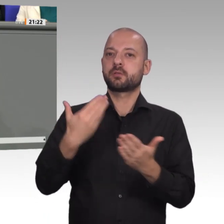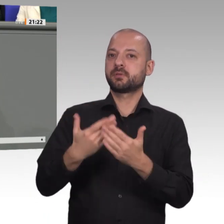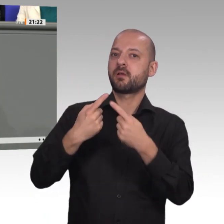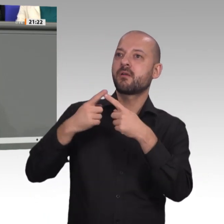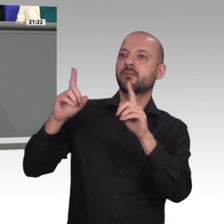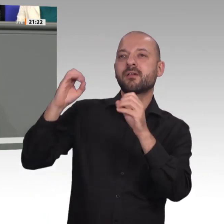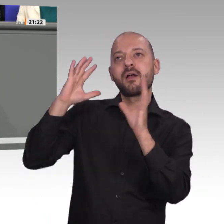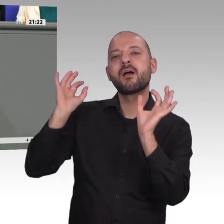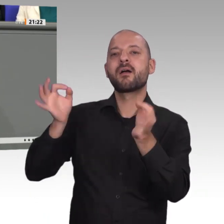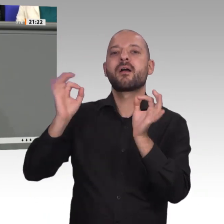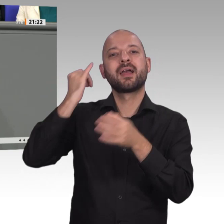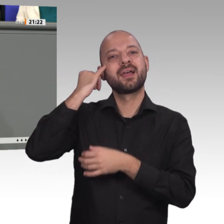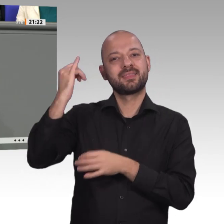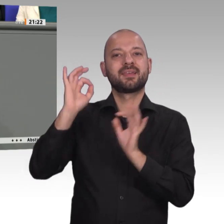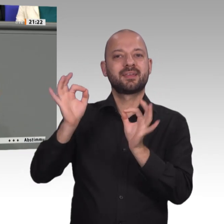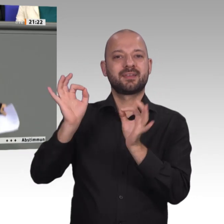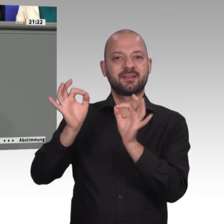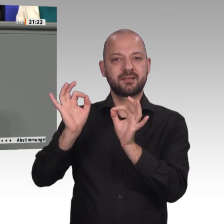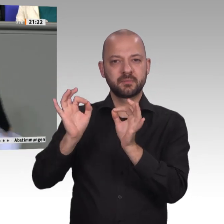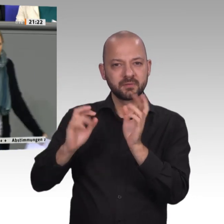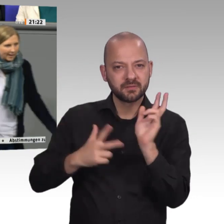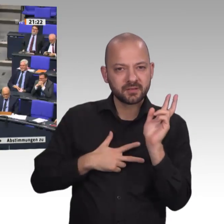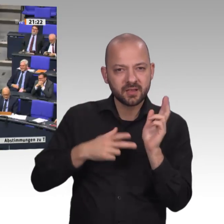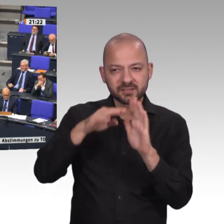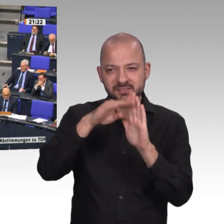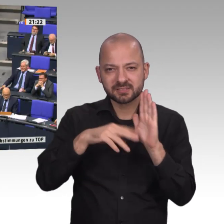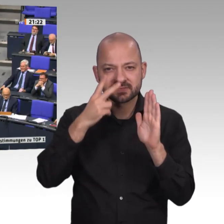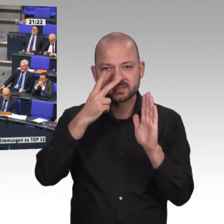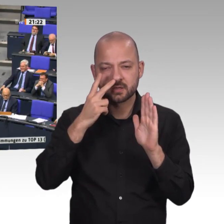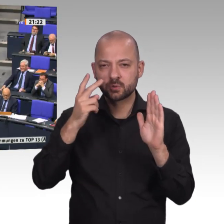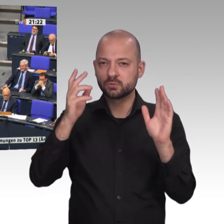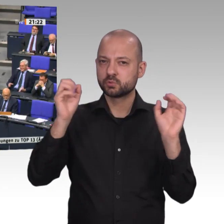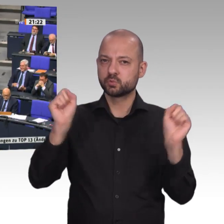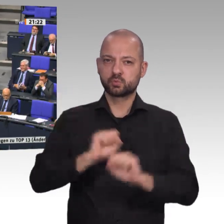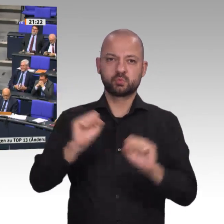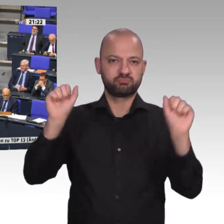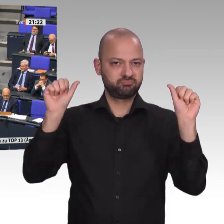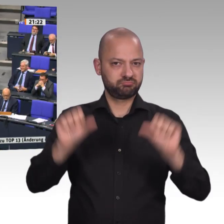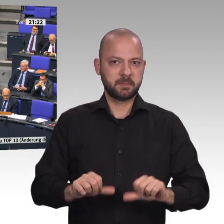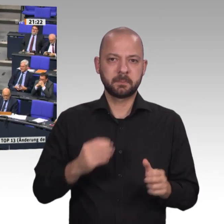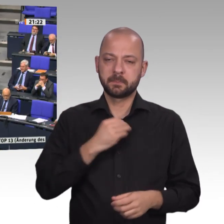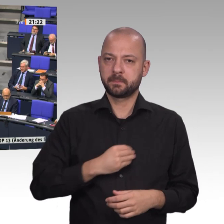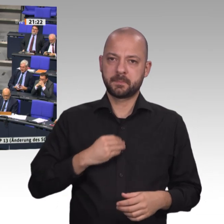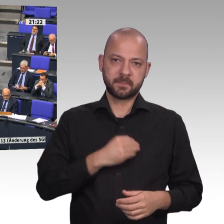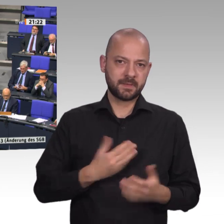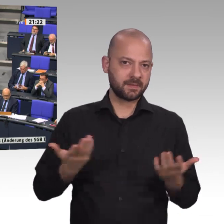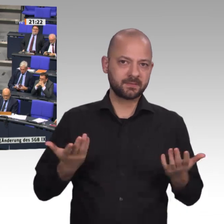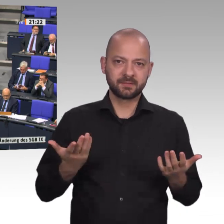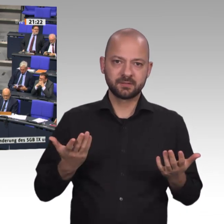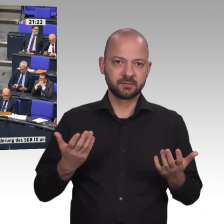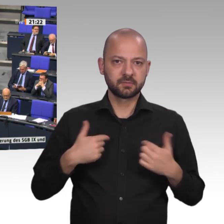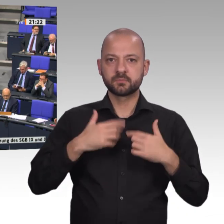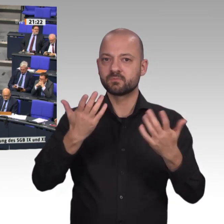diesem Bereich, dass wir heute Abend wirklich nicht mal einen Anfang gemacht haben. Vielen Dank. Vielen Dank, Corinna Rüffer.